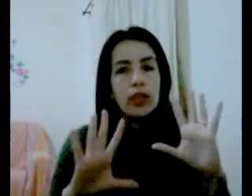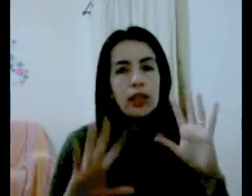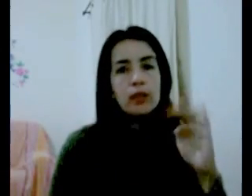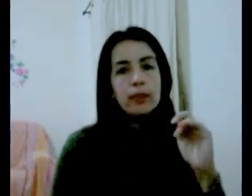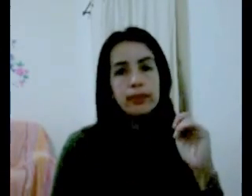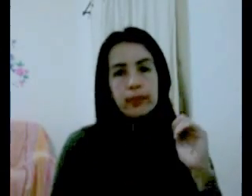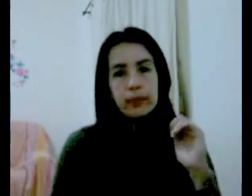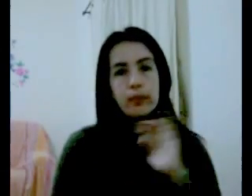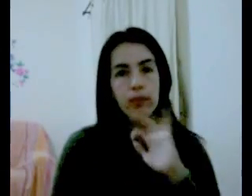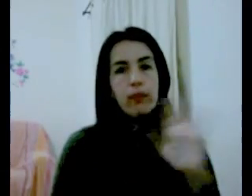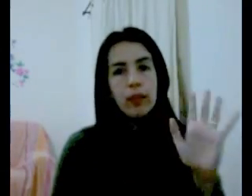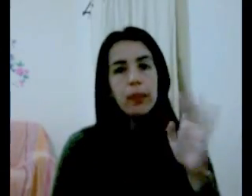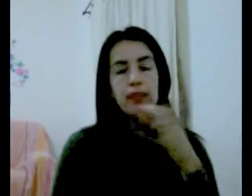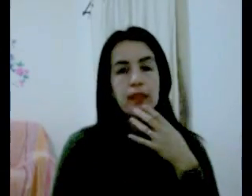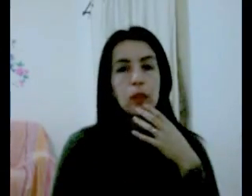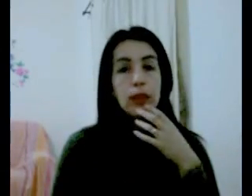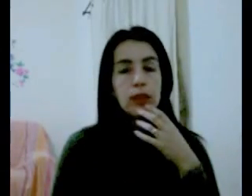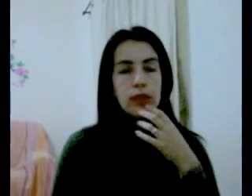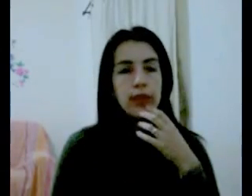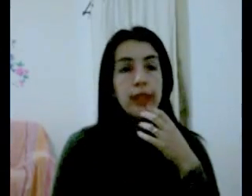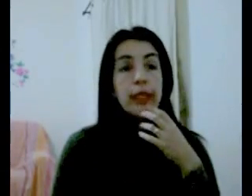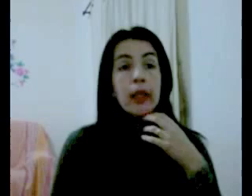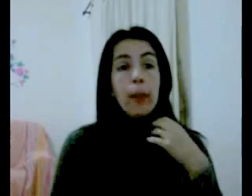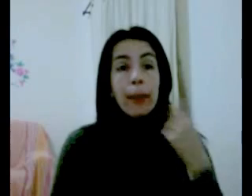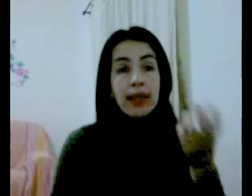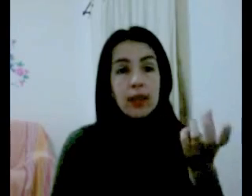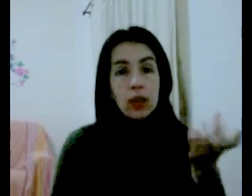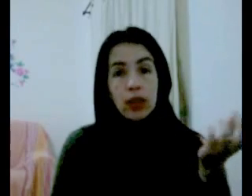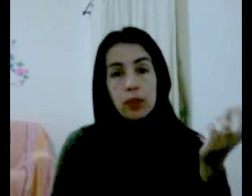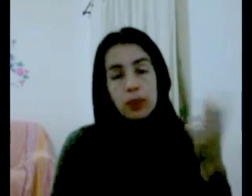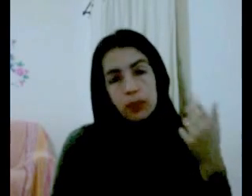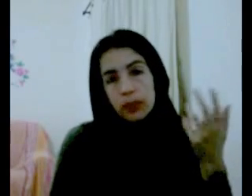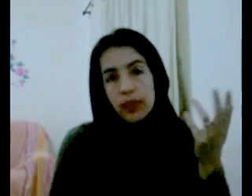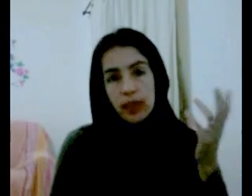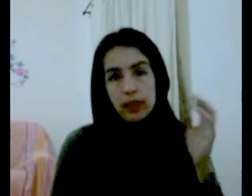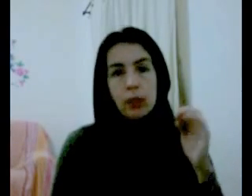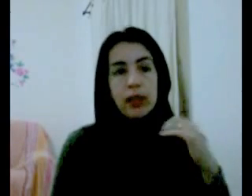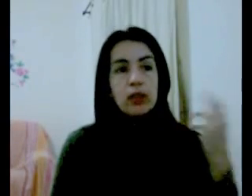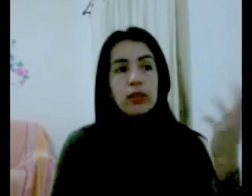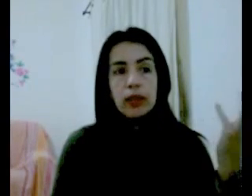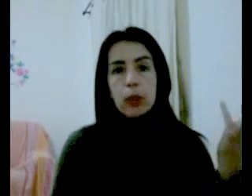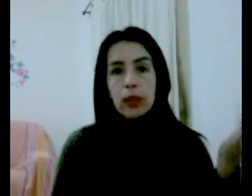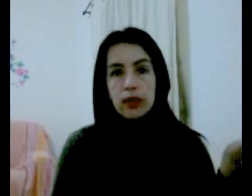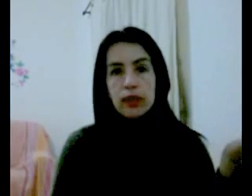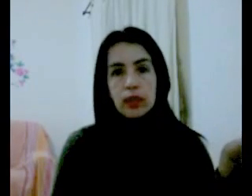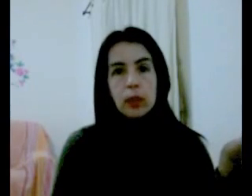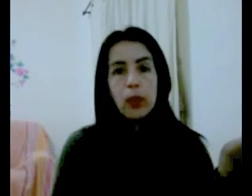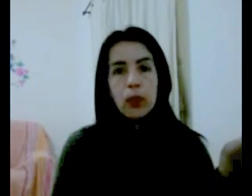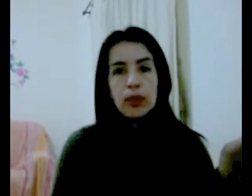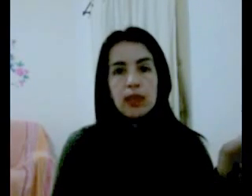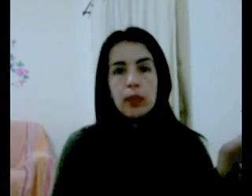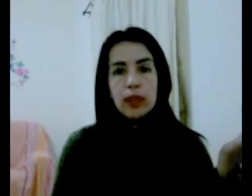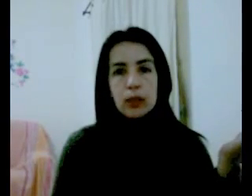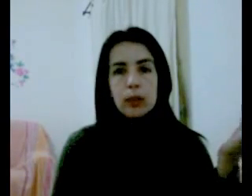já fiquei pensando isso, né. Mas agora, sei lá, de repente vai ver que é por causa desses miomas aí